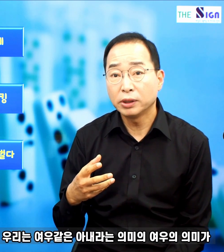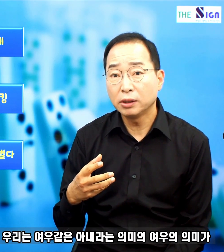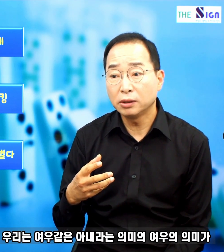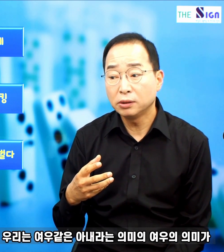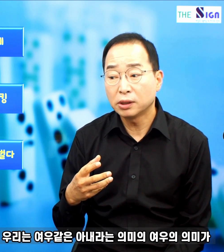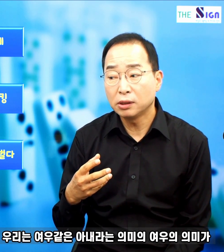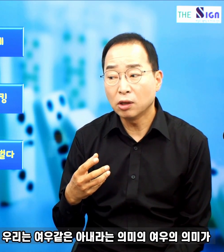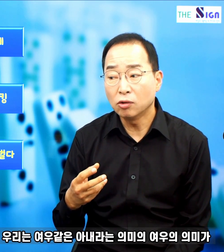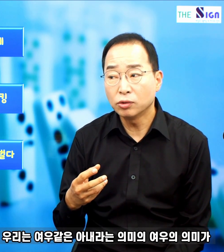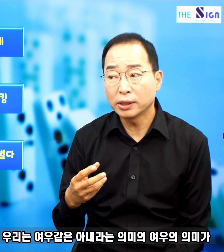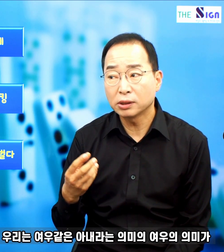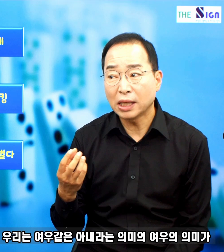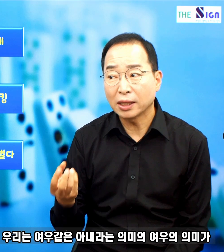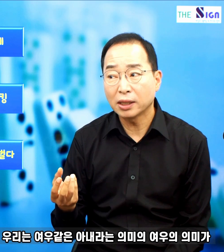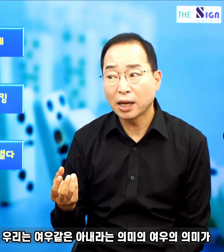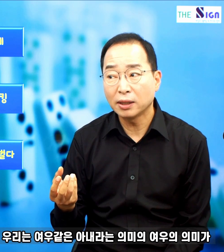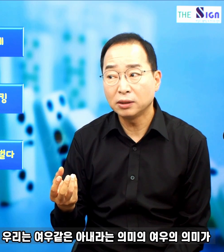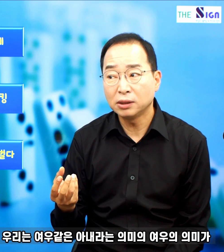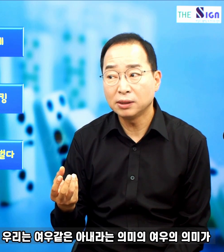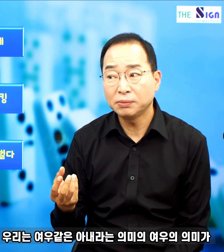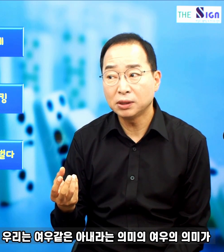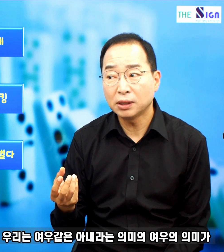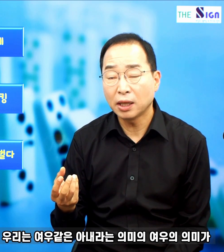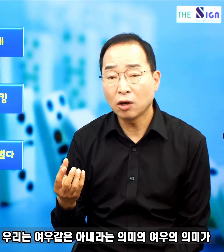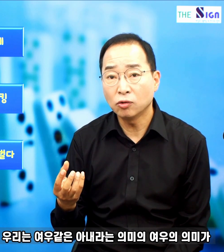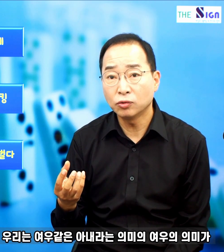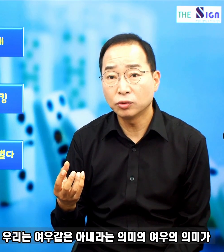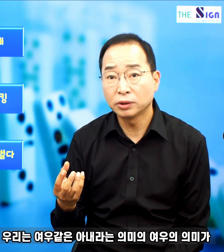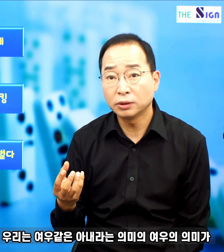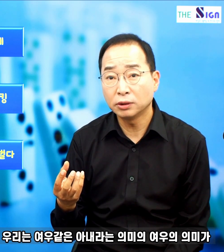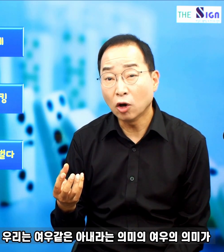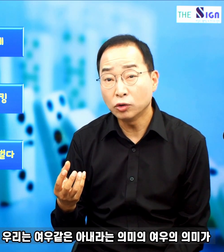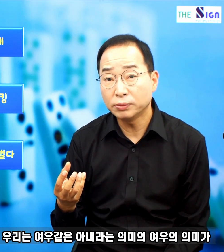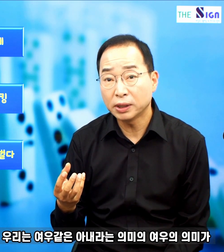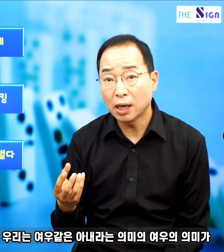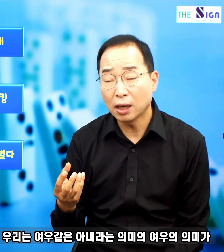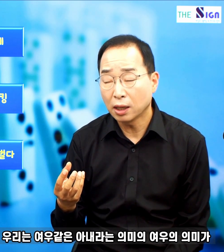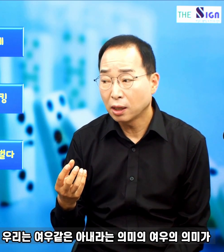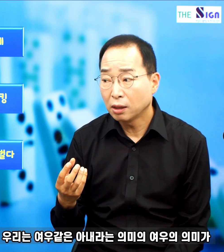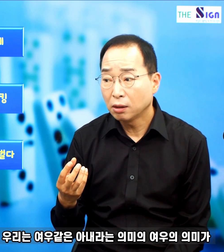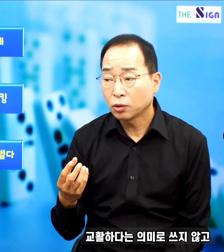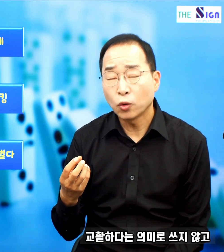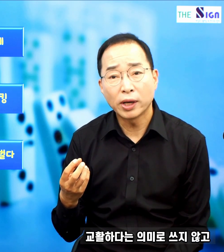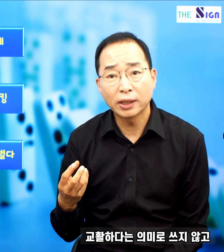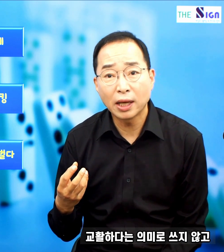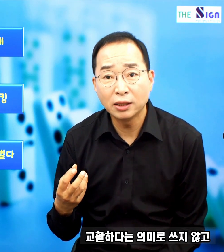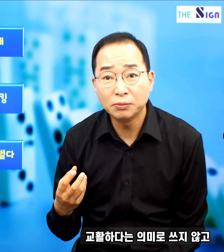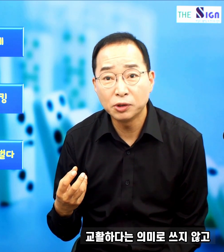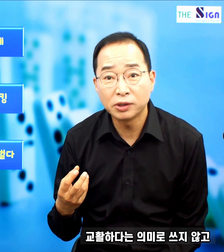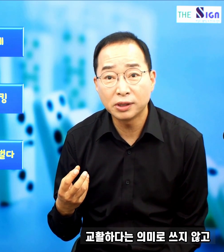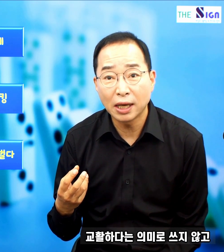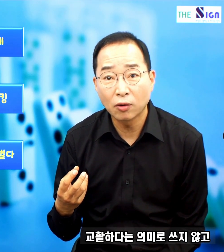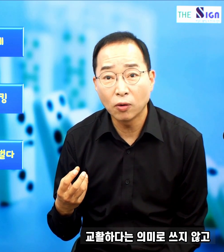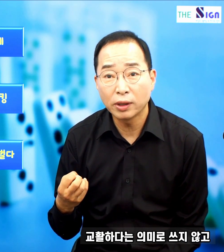우리는 이제 여우 같은 아내라는 의미의 여우 의미가 교활하다는 의미로 쓰지 않고 약간